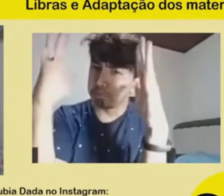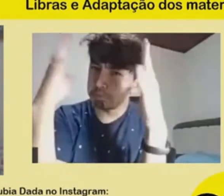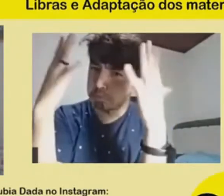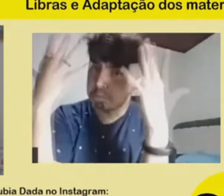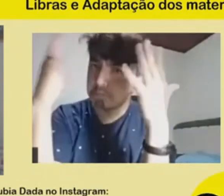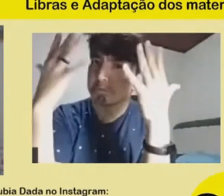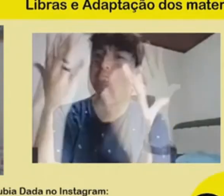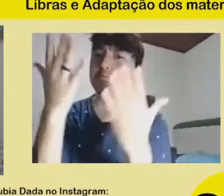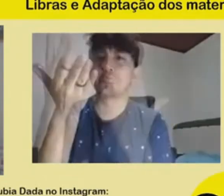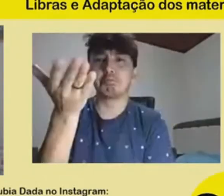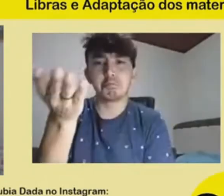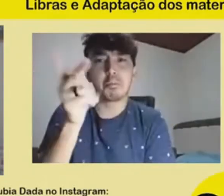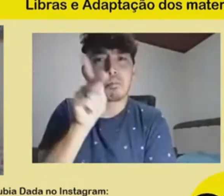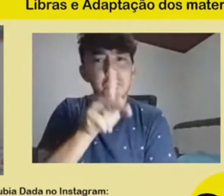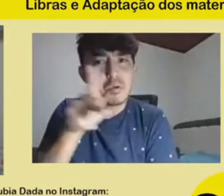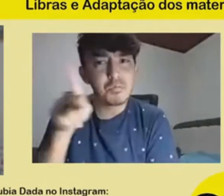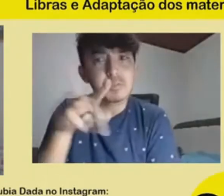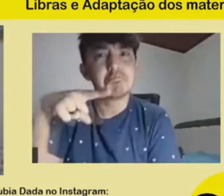Ele está perguntando: